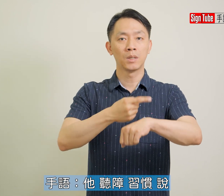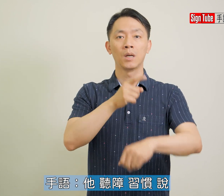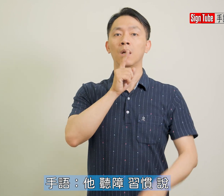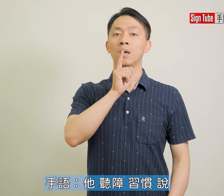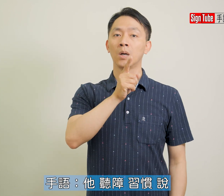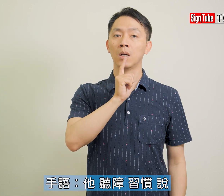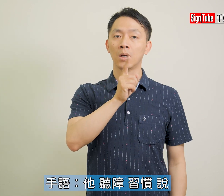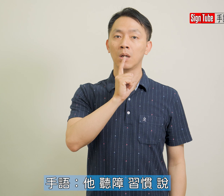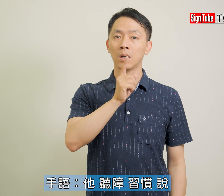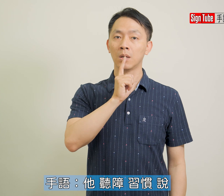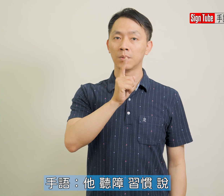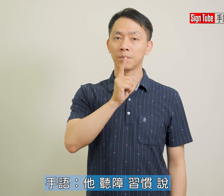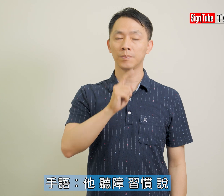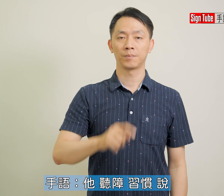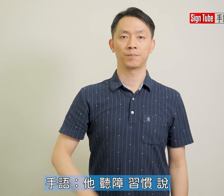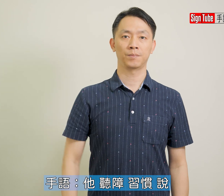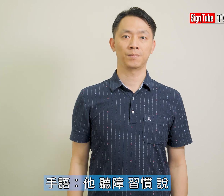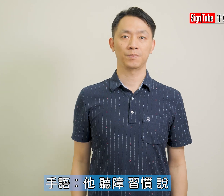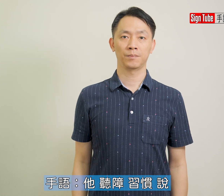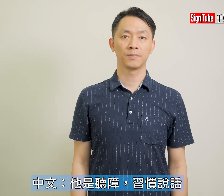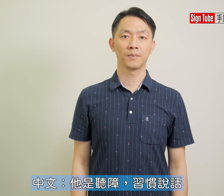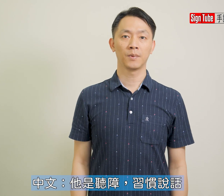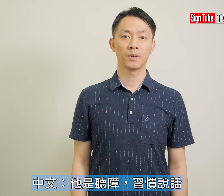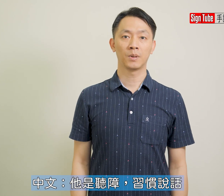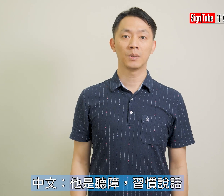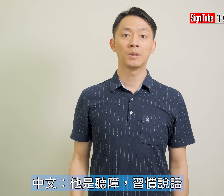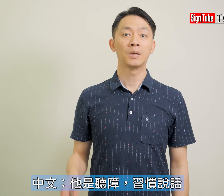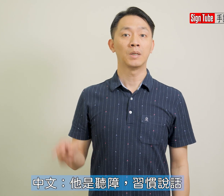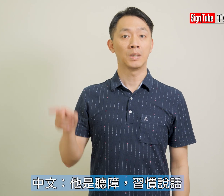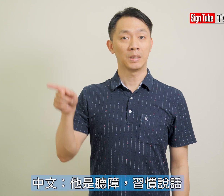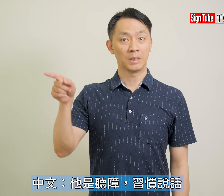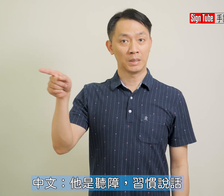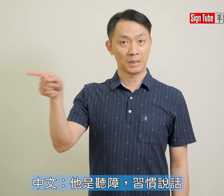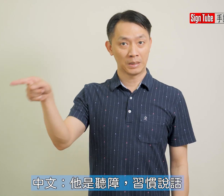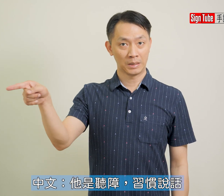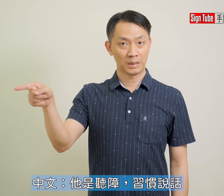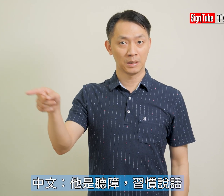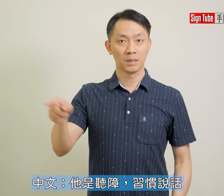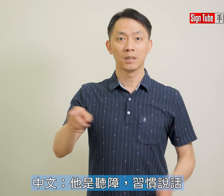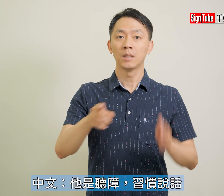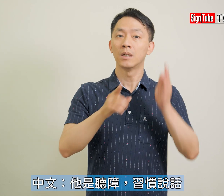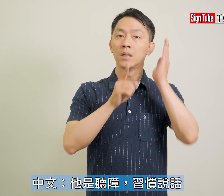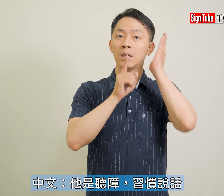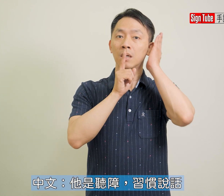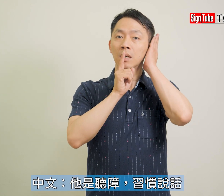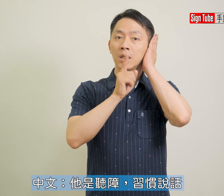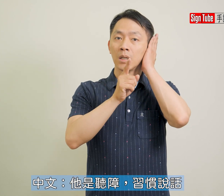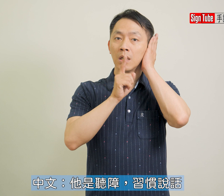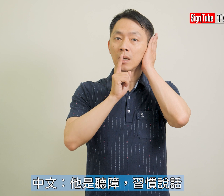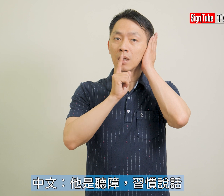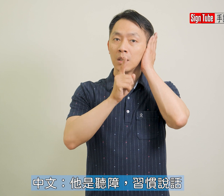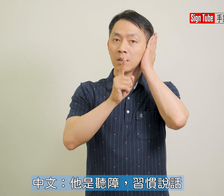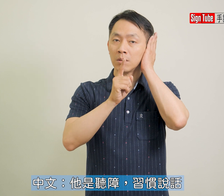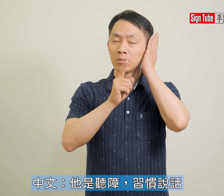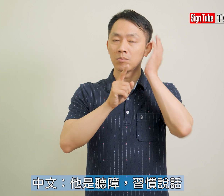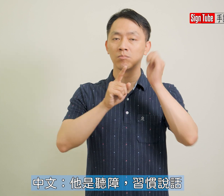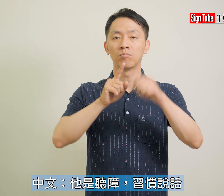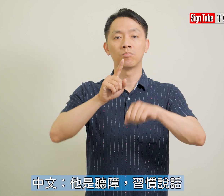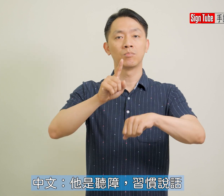手语笔法，他听障，习惯说话。中文意思，他是听